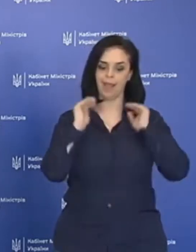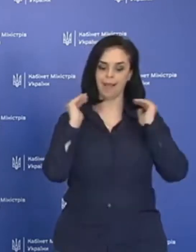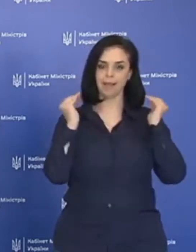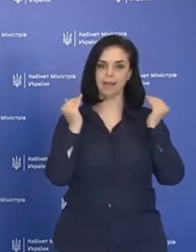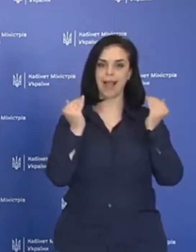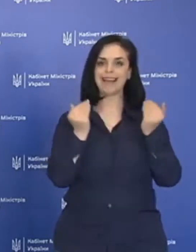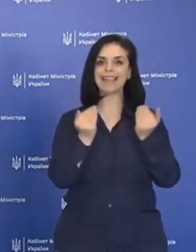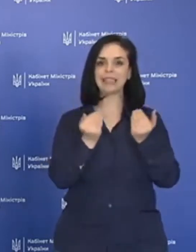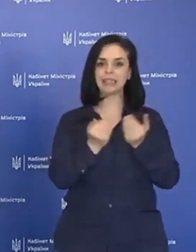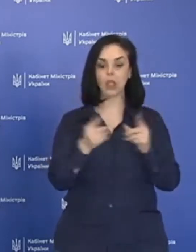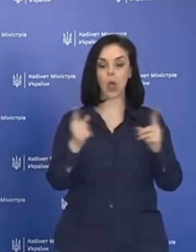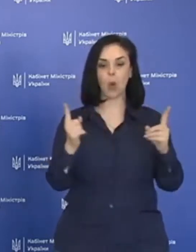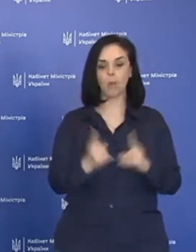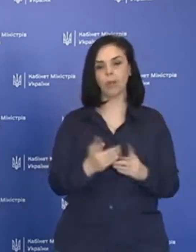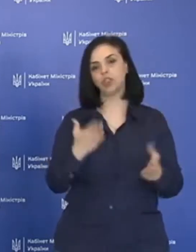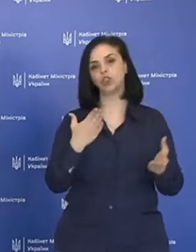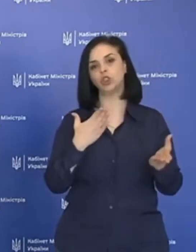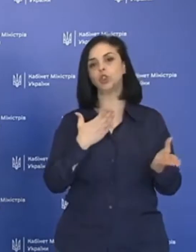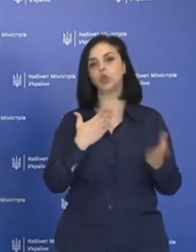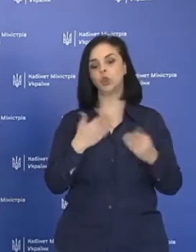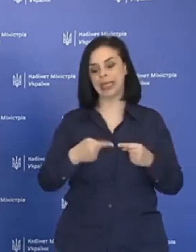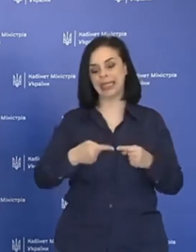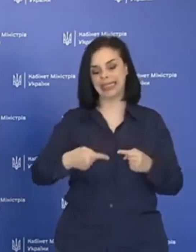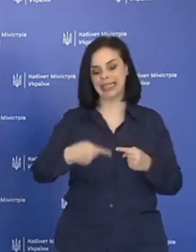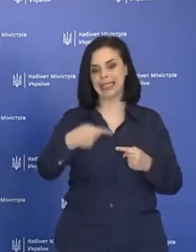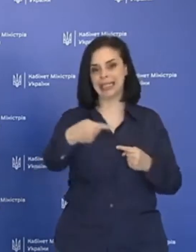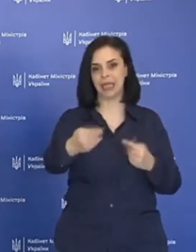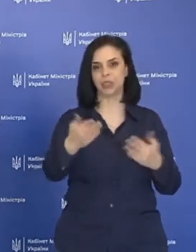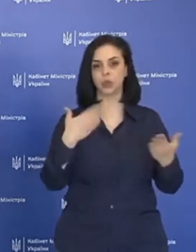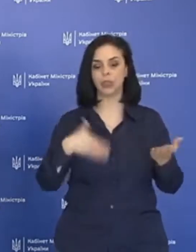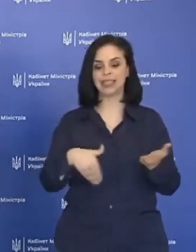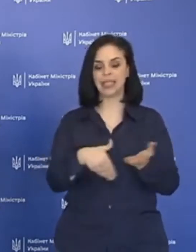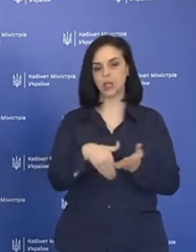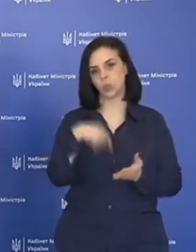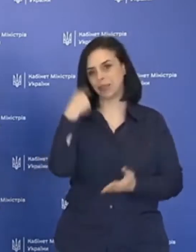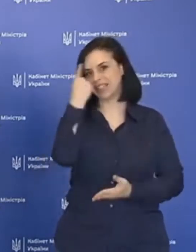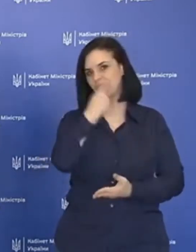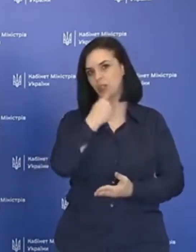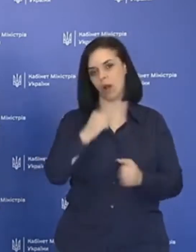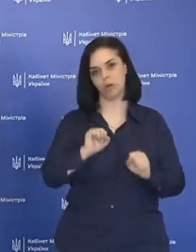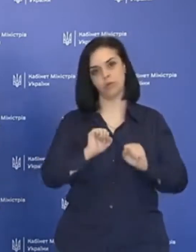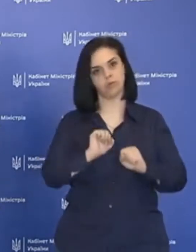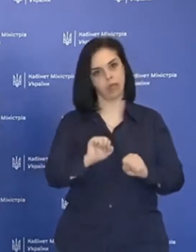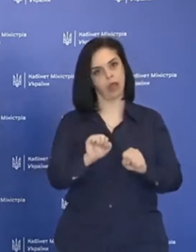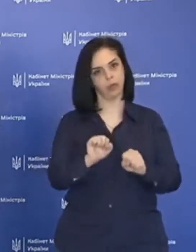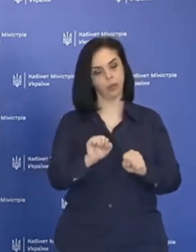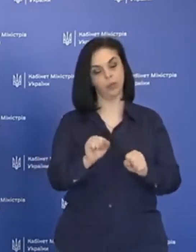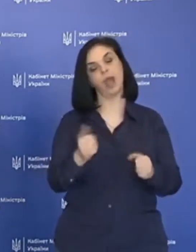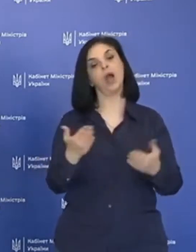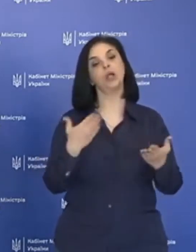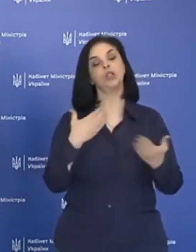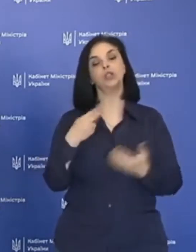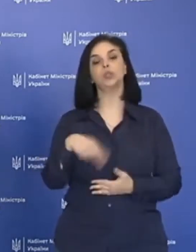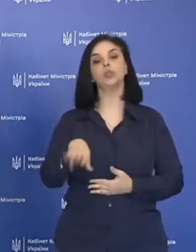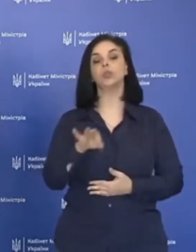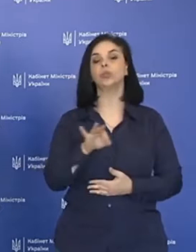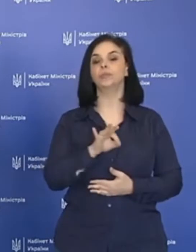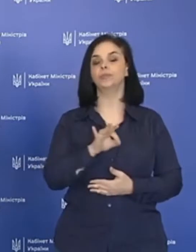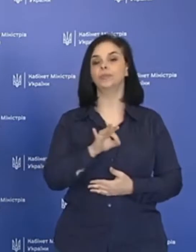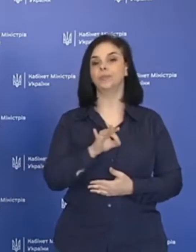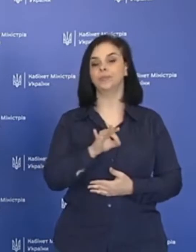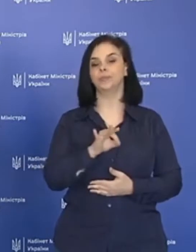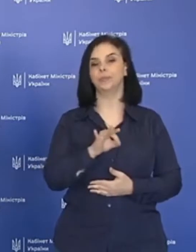карантинних обмежень щодо дистанції, щодо засобів індивідуального захисту, щодо